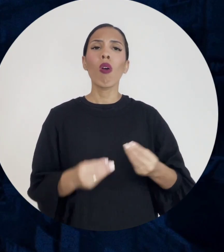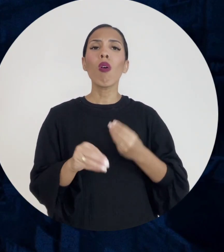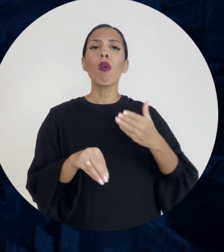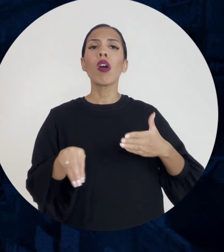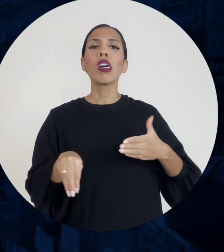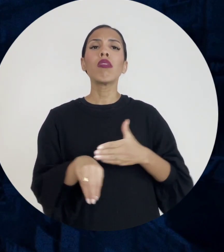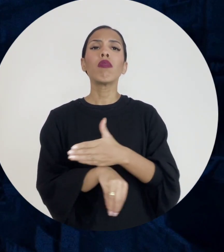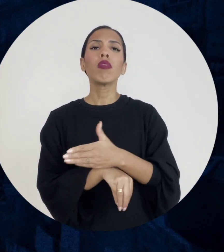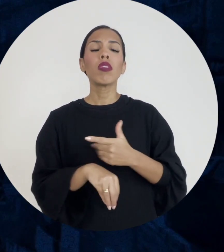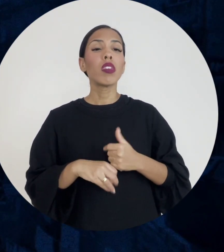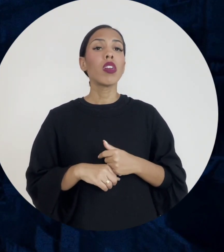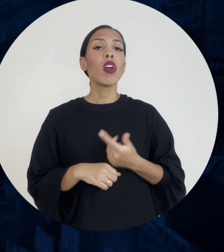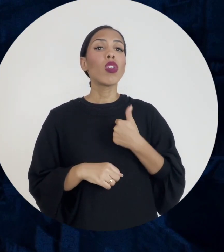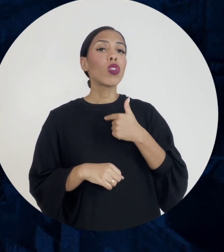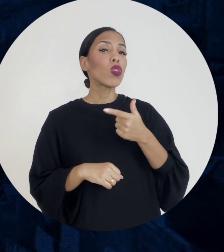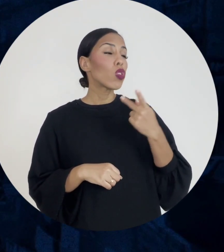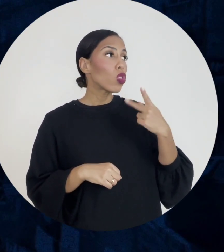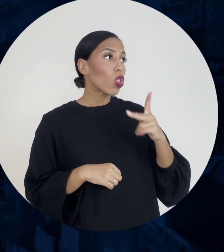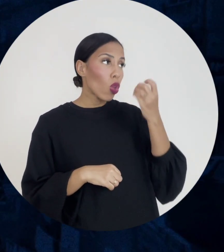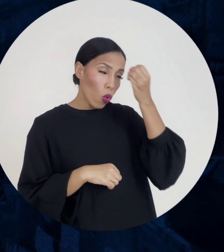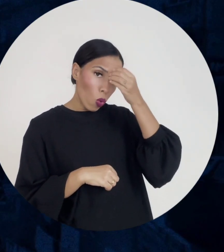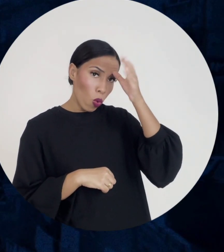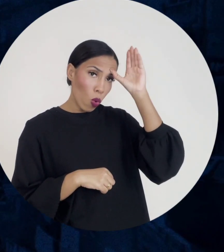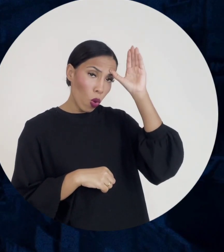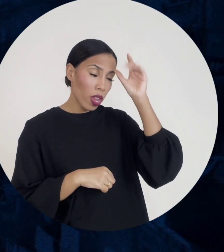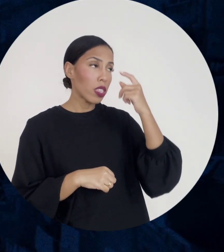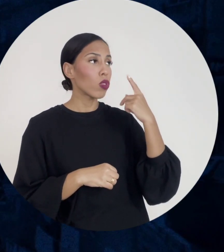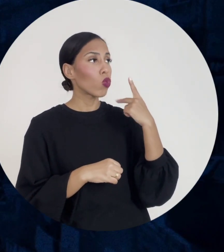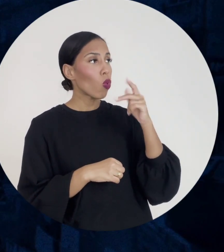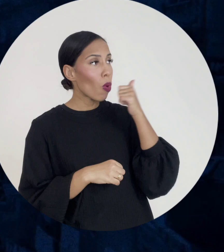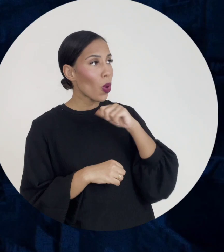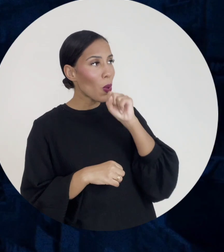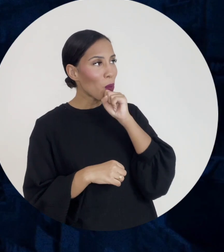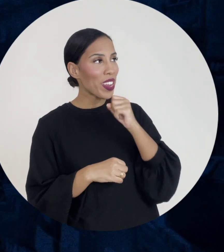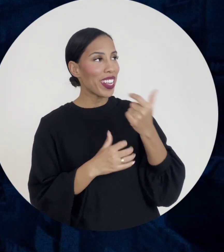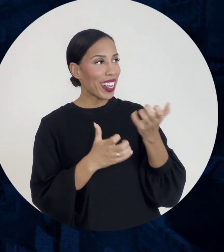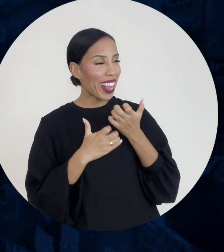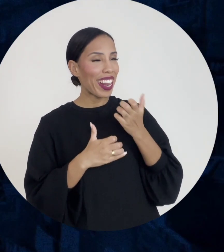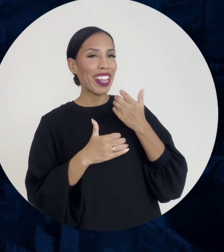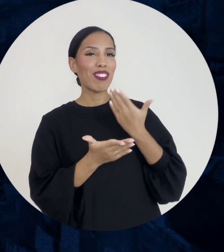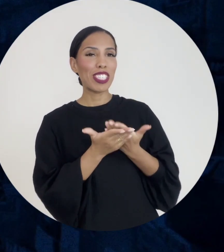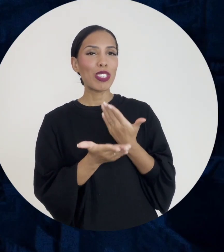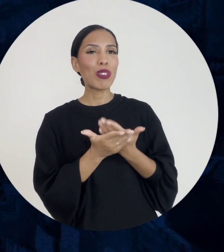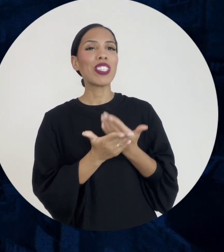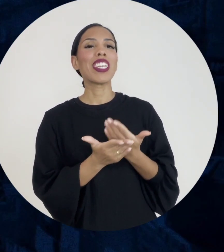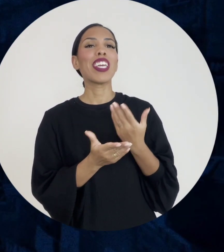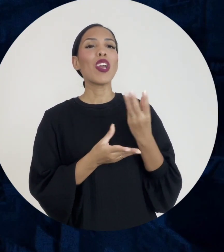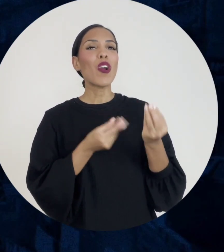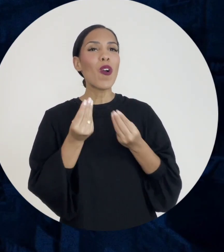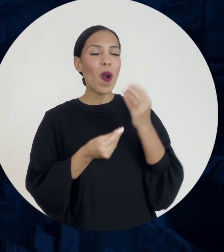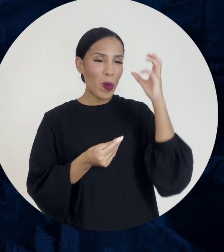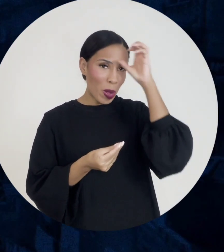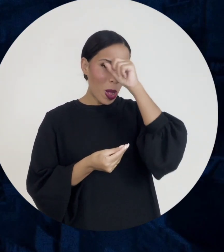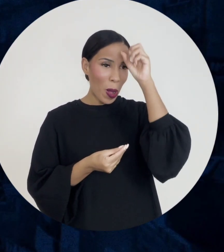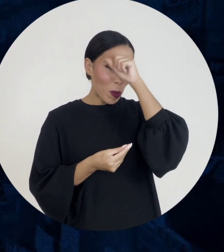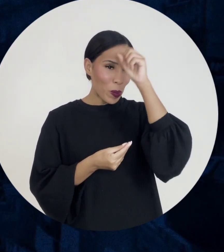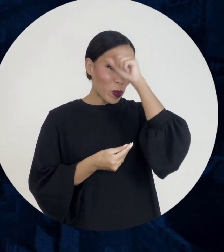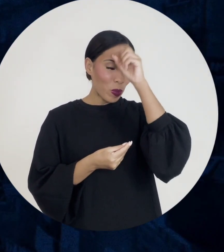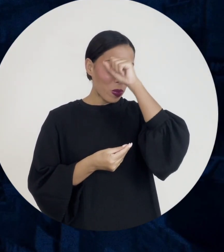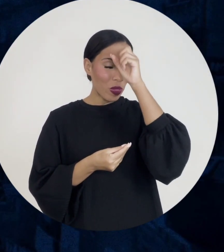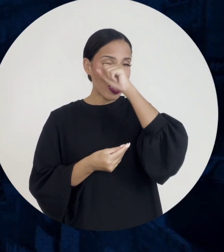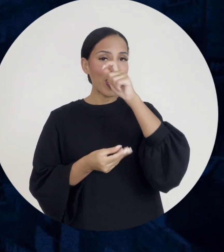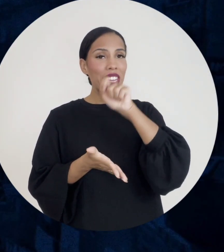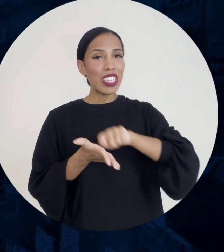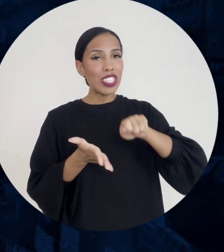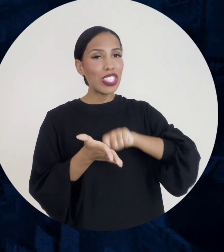Como é que a senhora traz o seu conhecimento lá, o estudo que a sua mãe queria que você aprendesse para